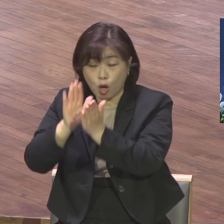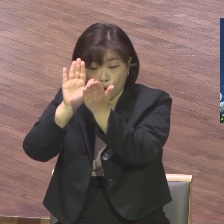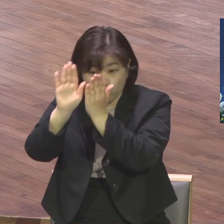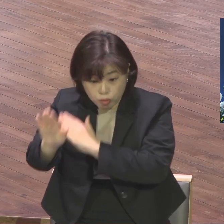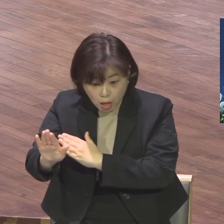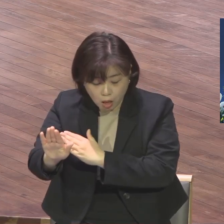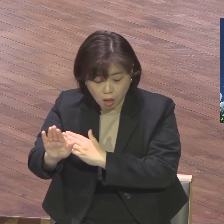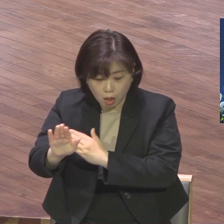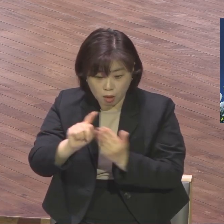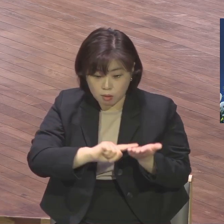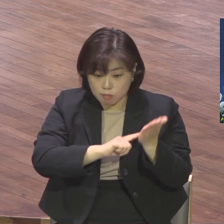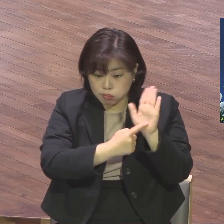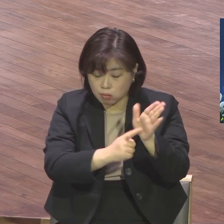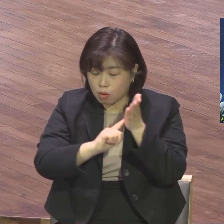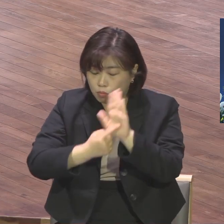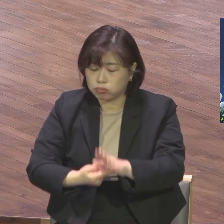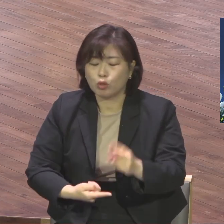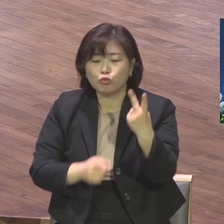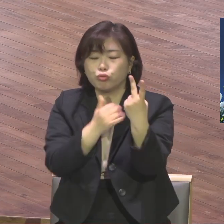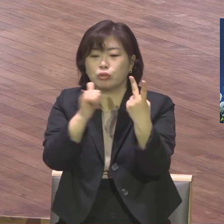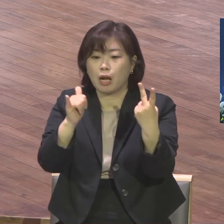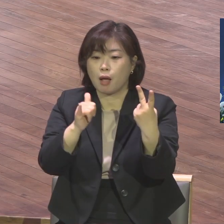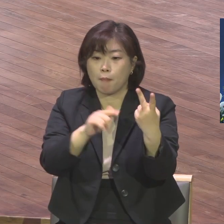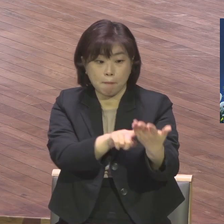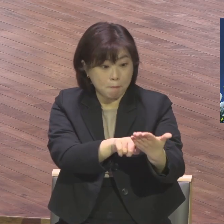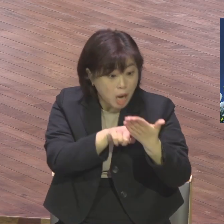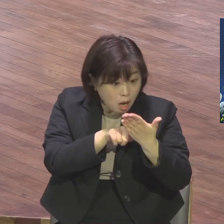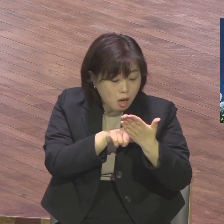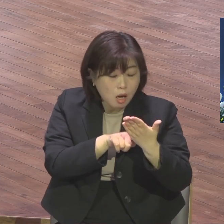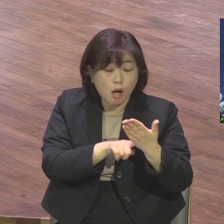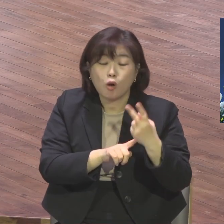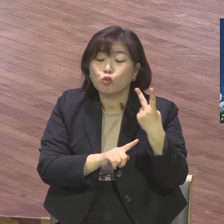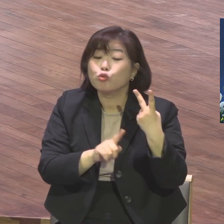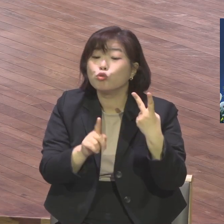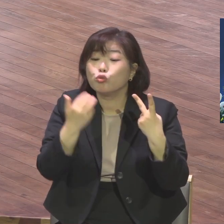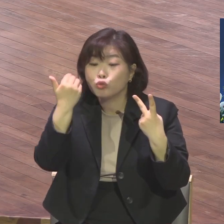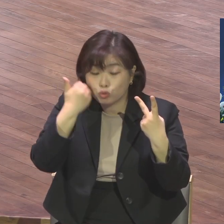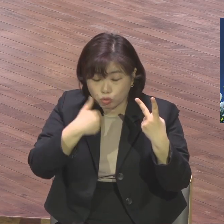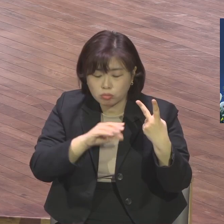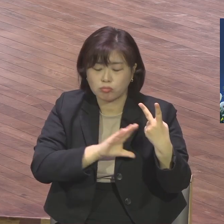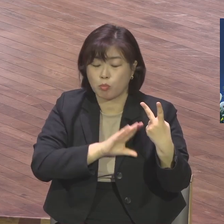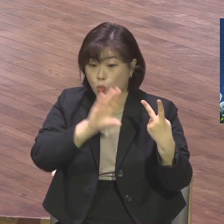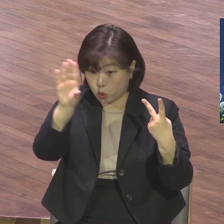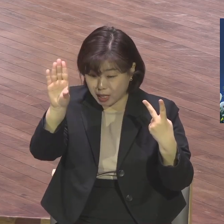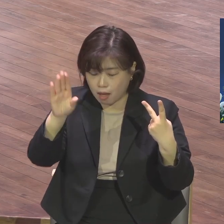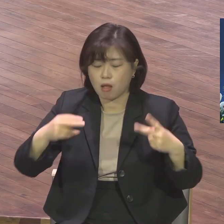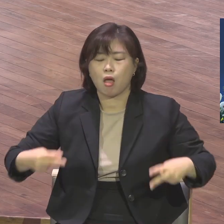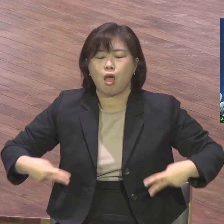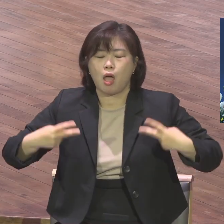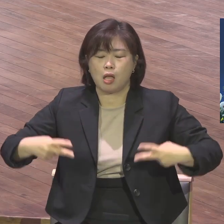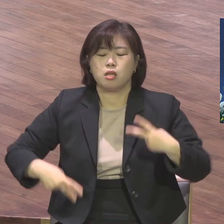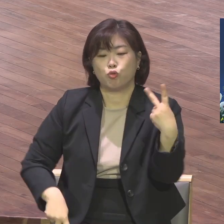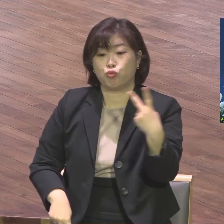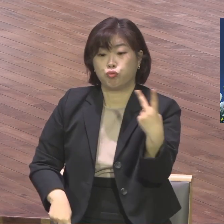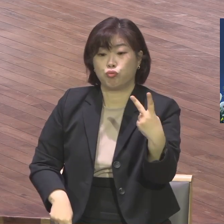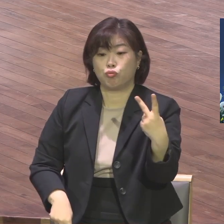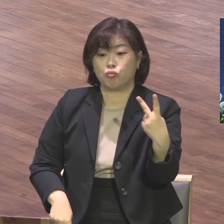예수님과 대화를 하고 있어요. 구약의 수많은 인물들이 있지만 하필은 왜 이 두 사람이